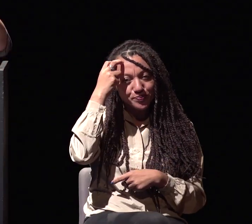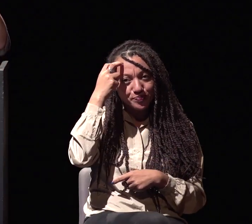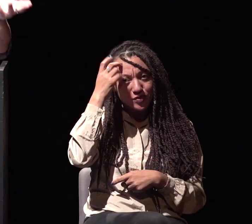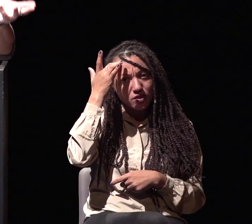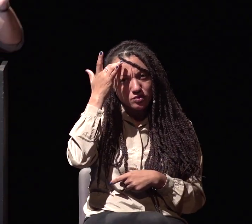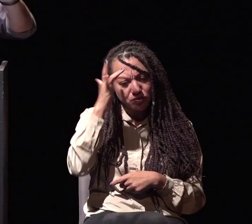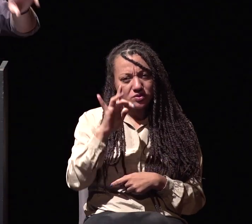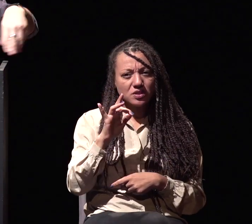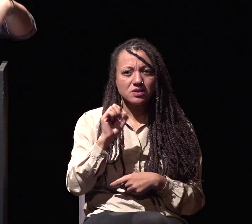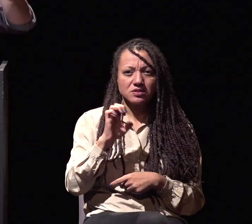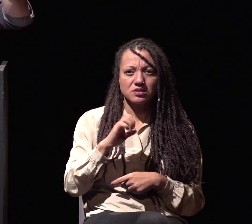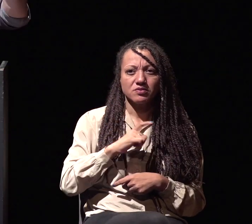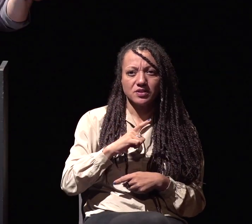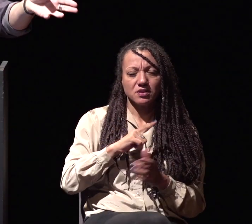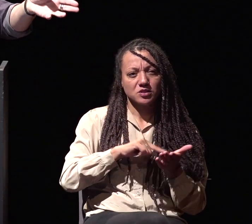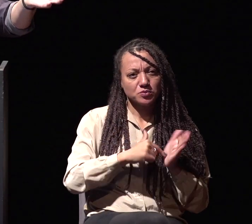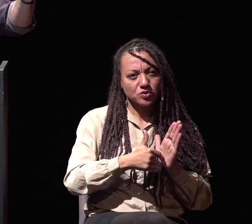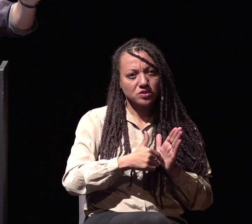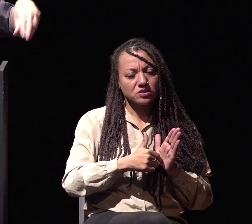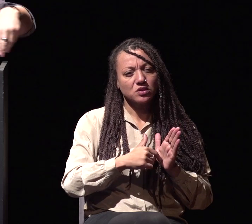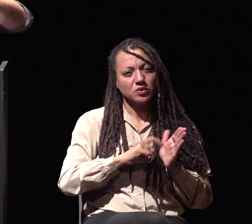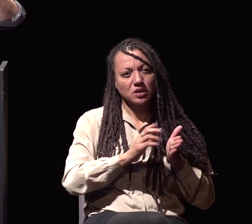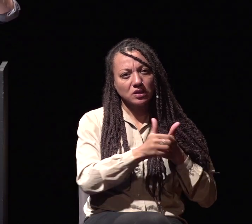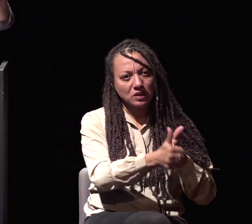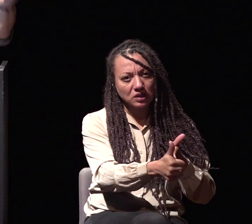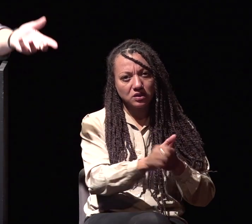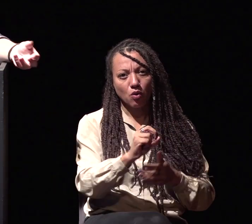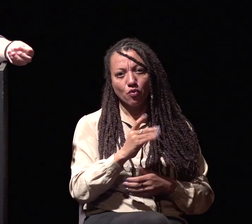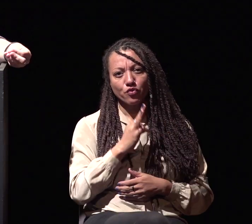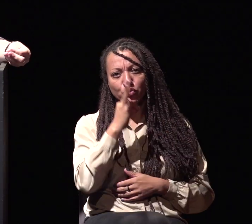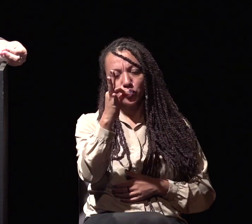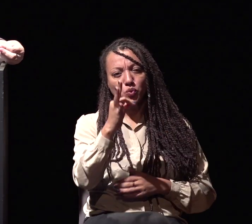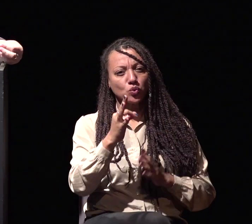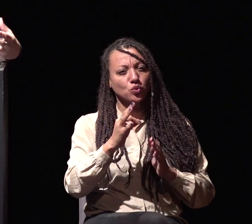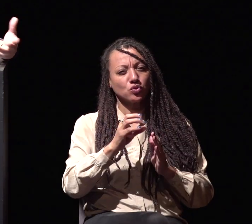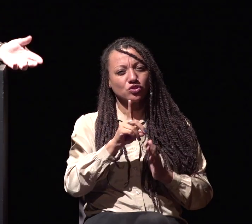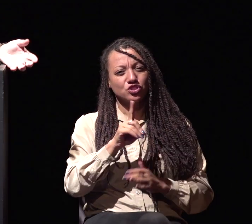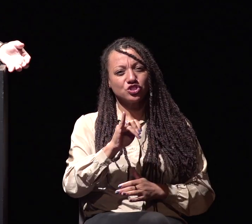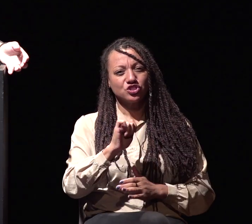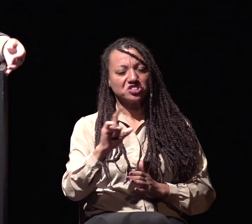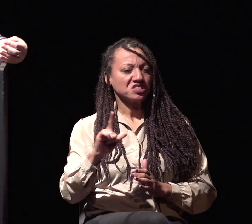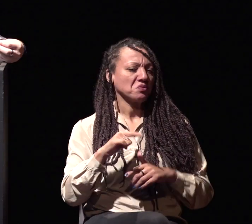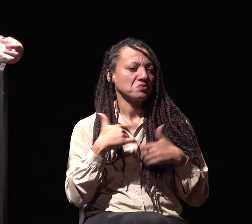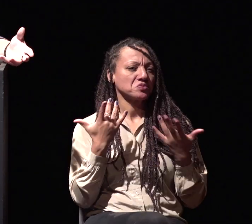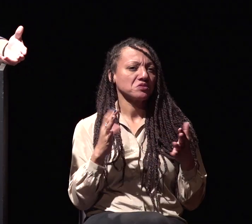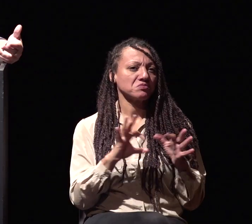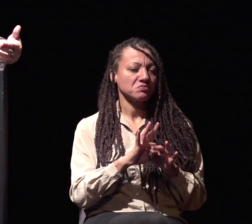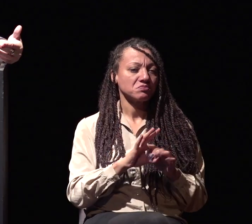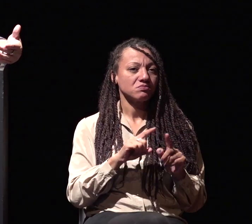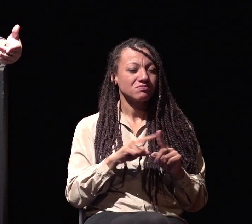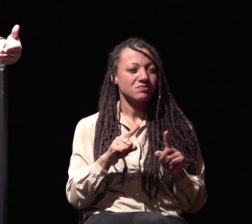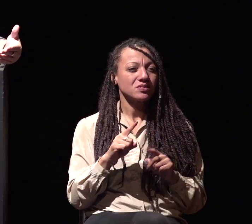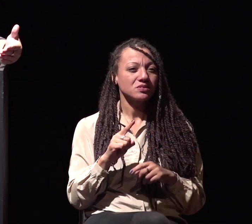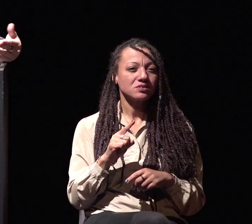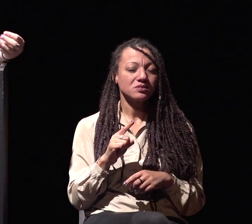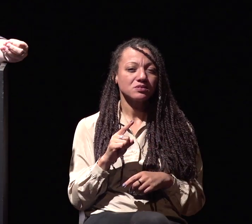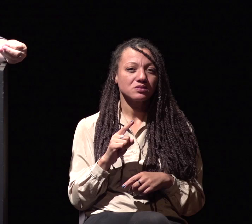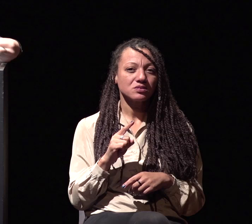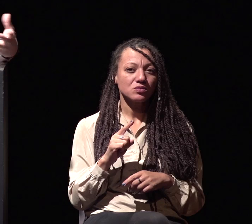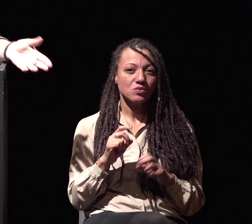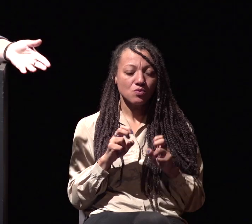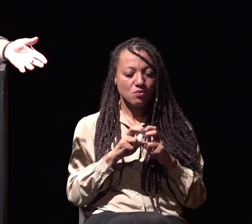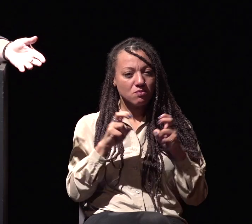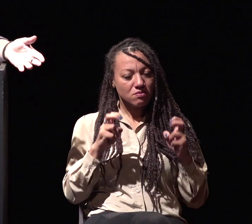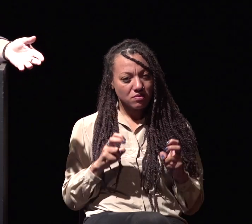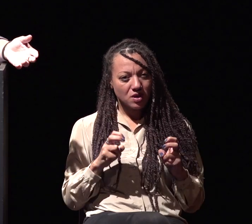vão ser exposições guiadas, se vão ser suportes digitais, talvez seja tudo isso muito junto, mas me parece fundamental que o MASP